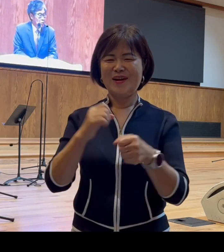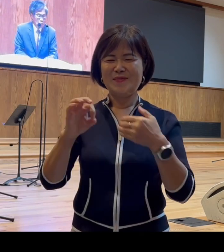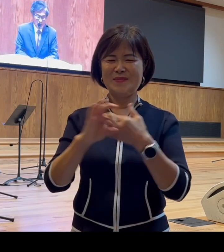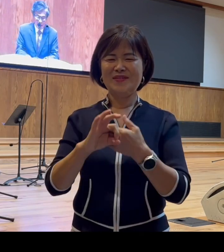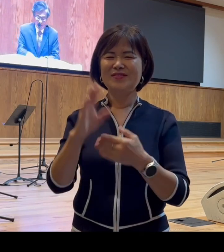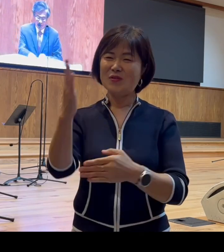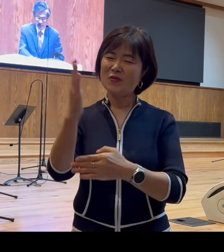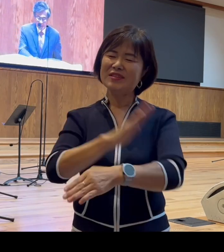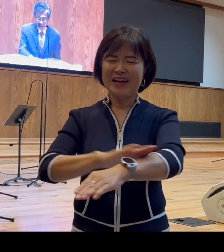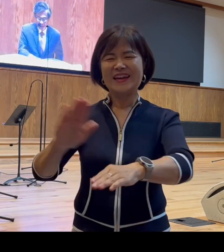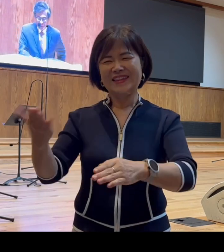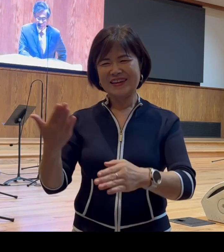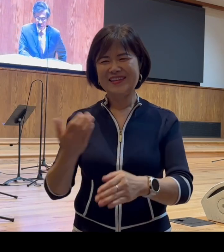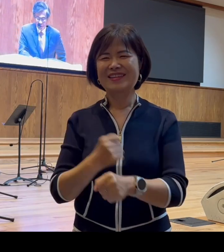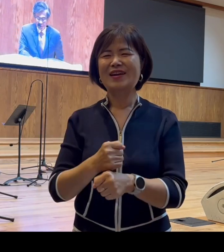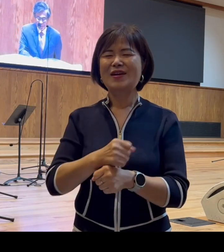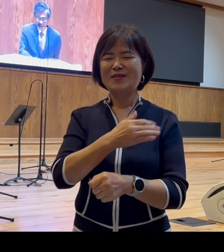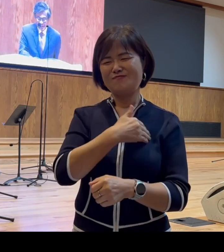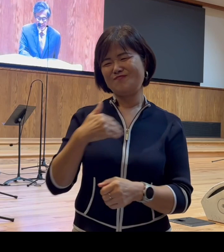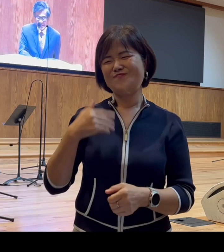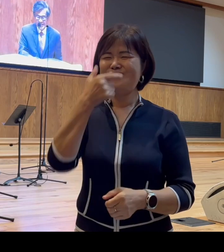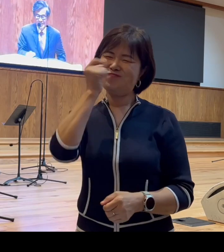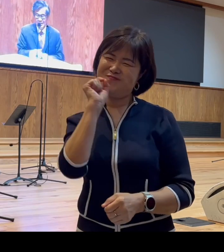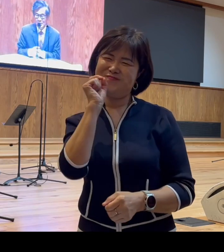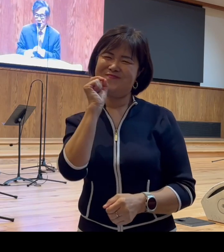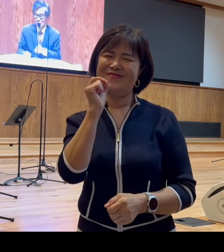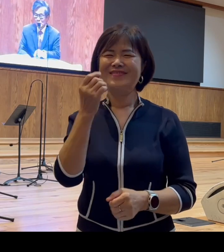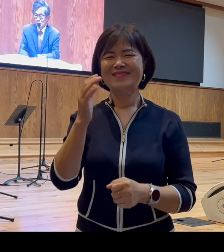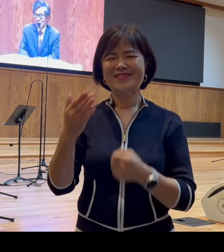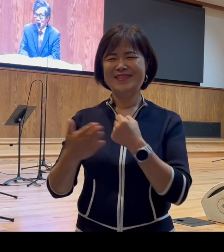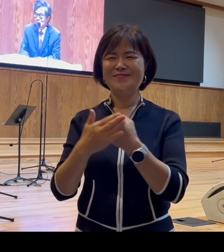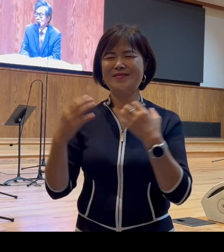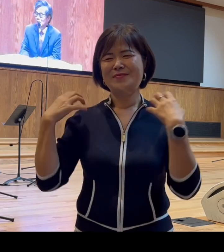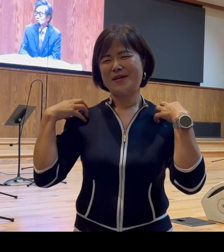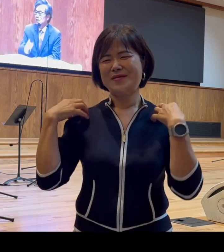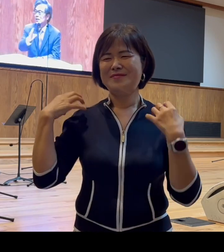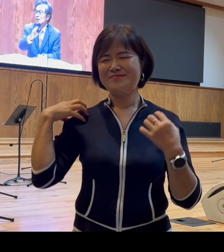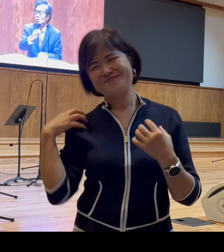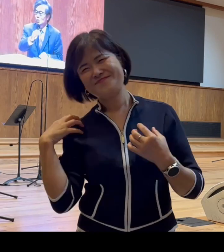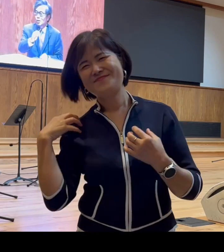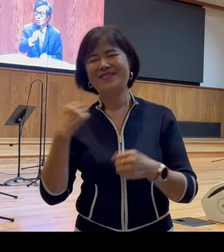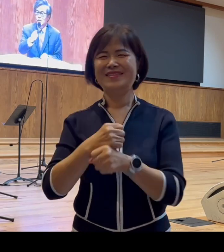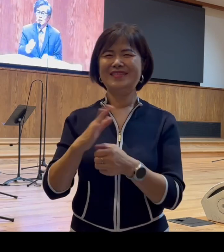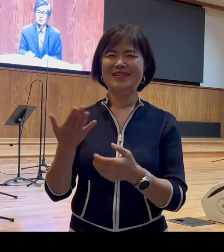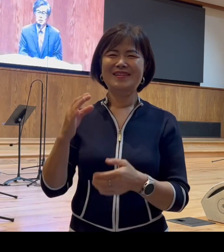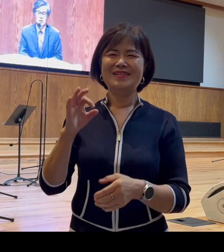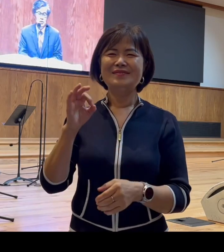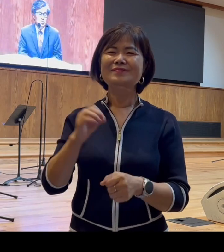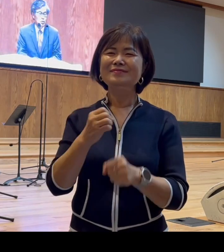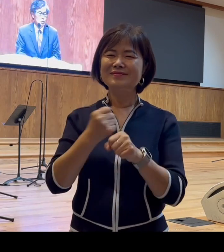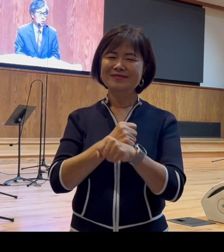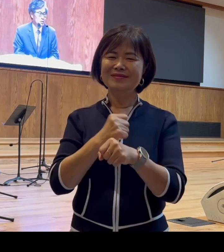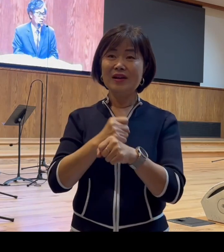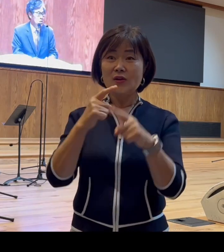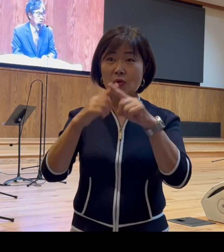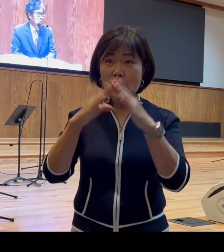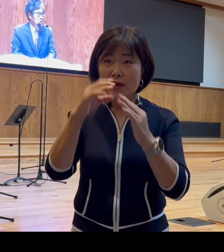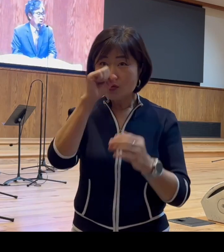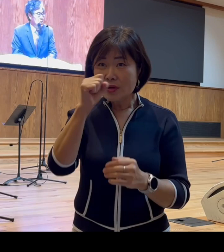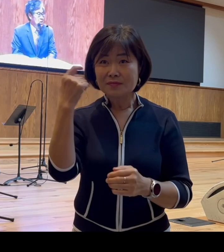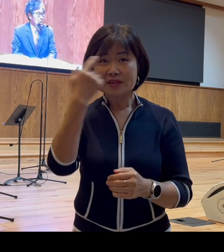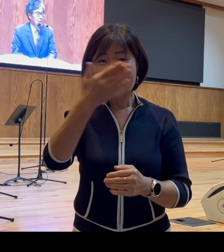하면 그 설교를 잘해야 되는데요. 좀 부담스럽습니다. 여러분 피차 민망할 수 있으니까 속으로 한번 대답해 보세요. 여러분 교회